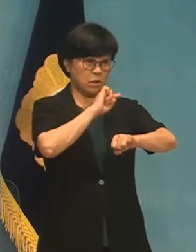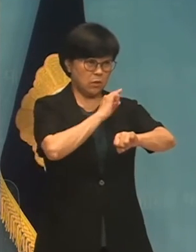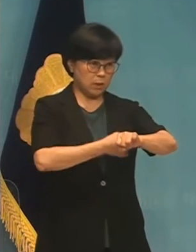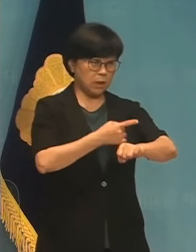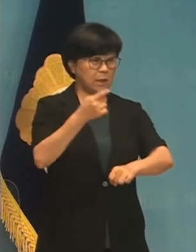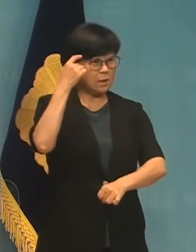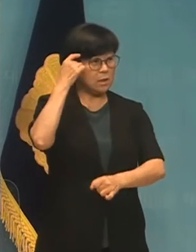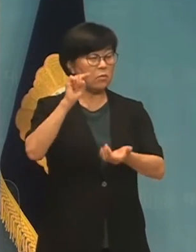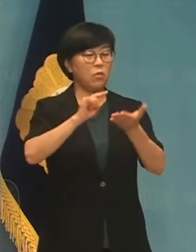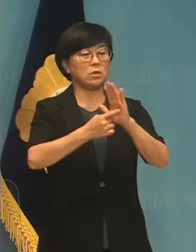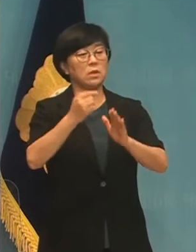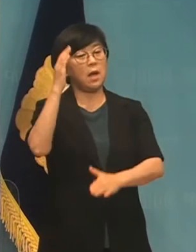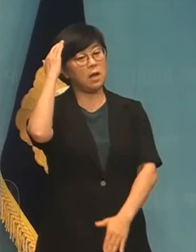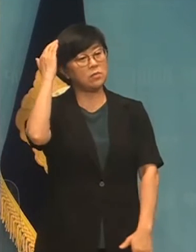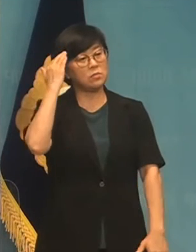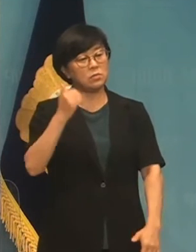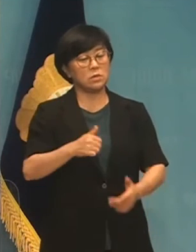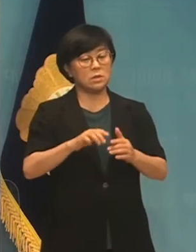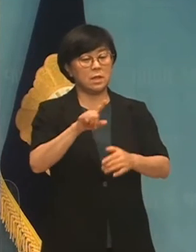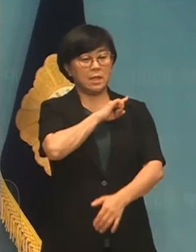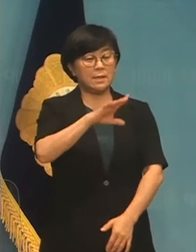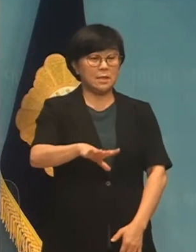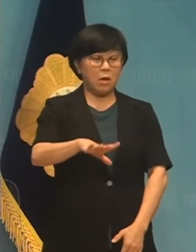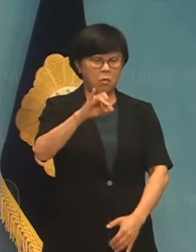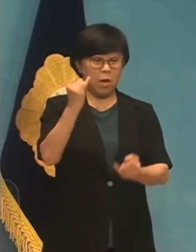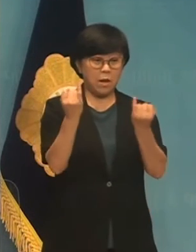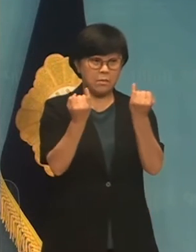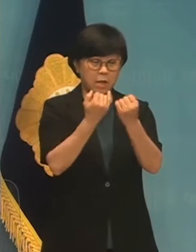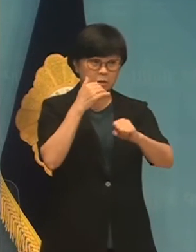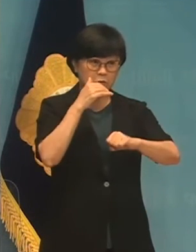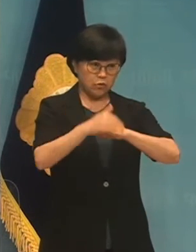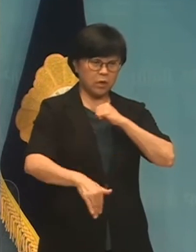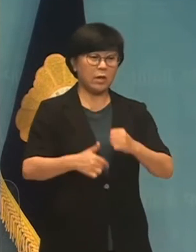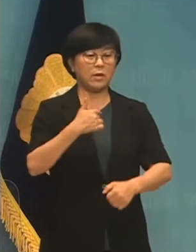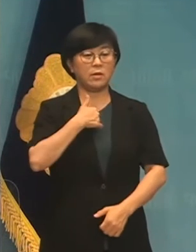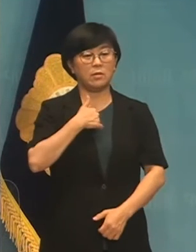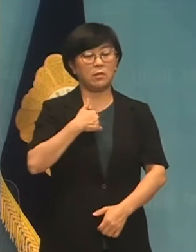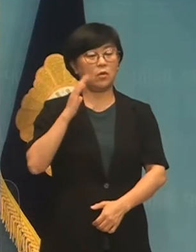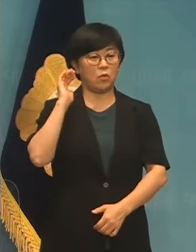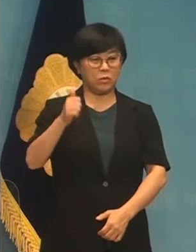의지를 보여주는 대한민국 최초의 페미니스트 대통령이 되겠습니다.